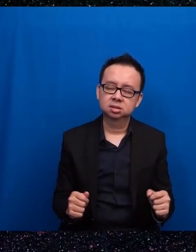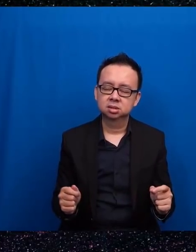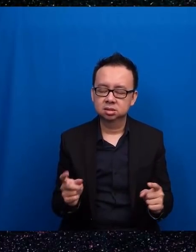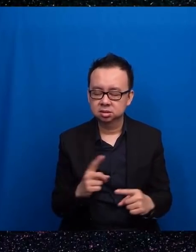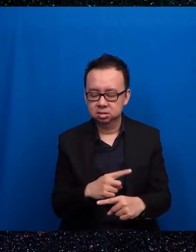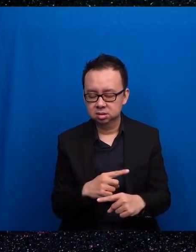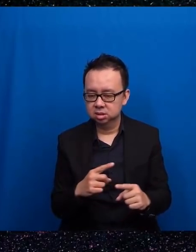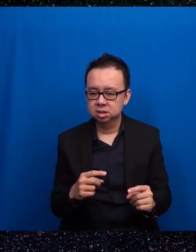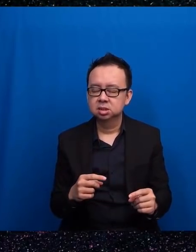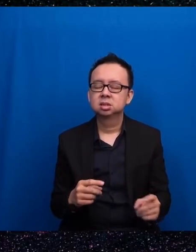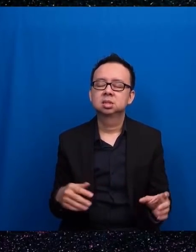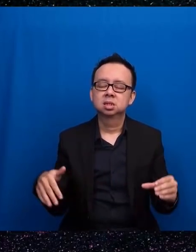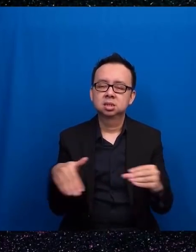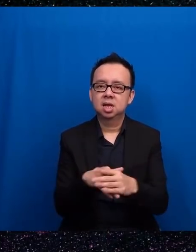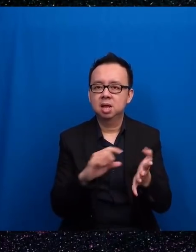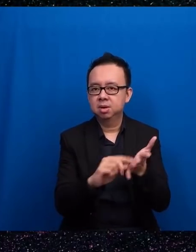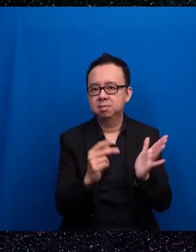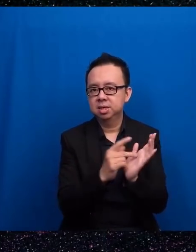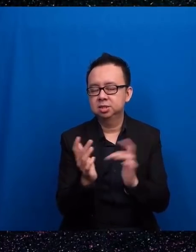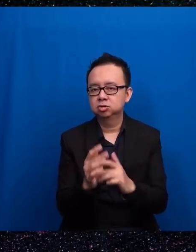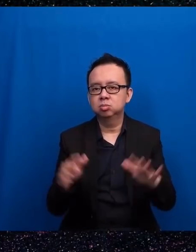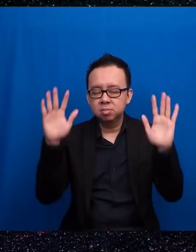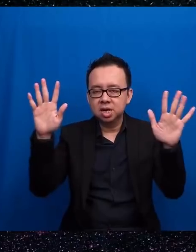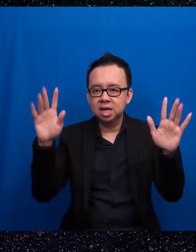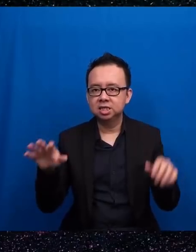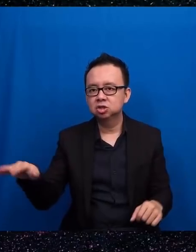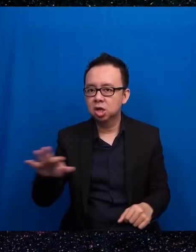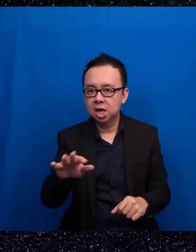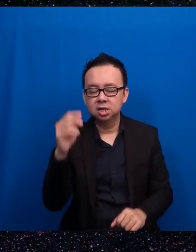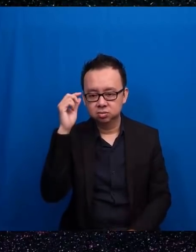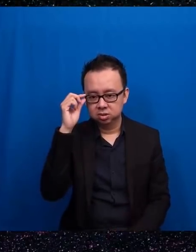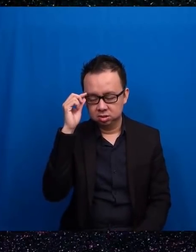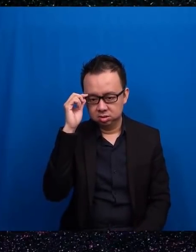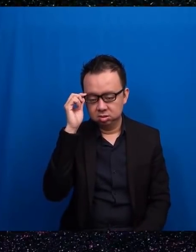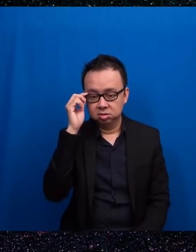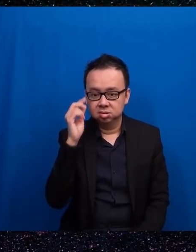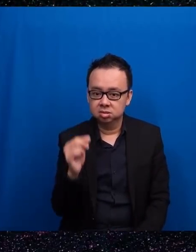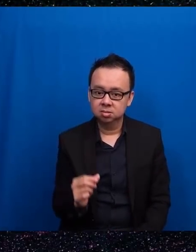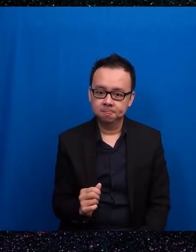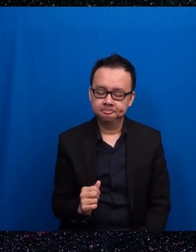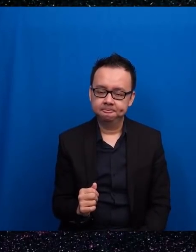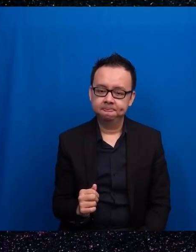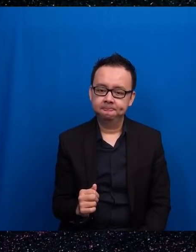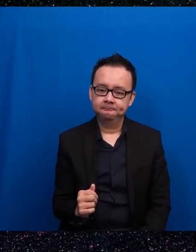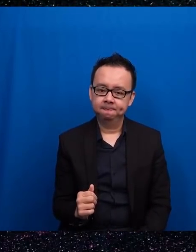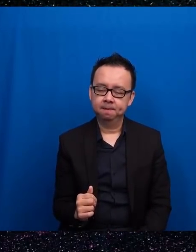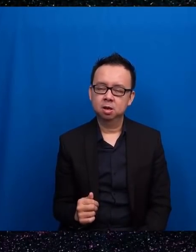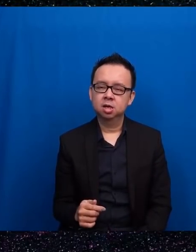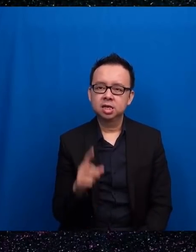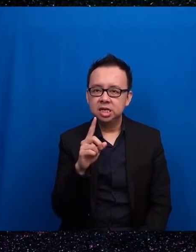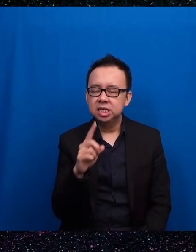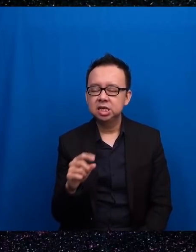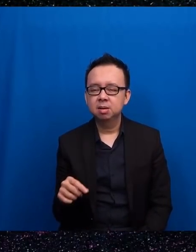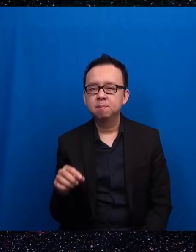kapaya rapata kaparama. Di dalam nama Yesus Tuhan berkati saudaraku itu. Ada satu orang lagi yang juga Tuhan lewat kejadian, bukan satu orang